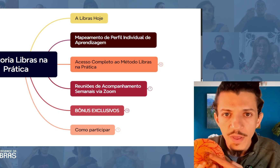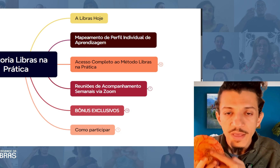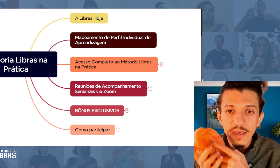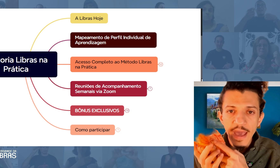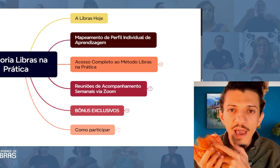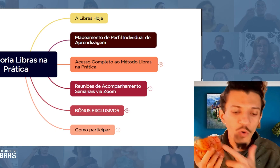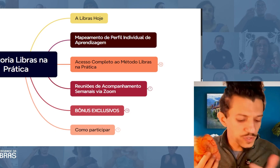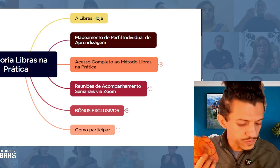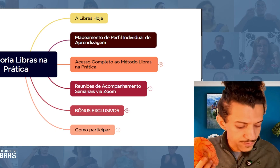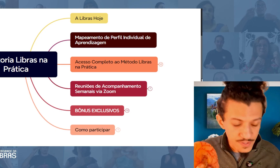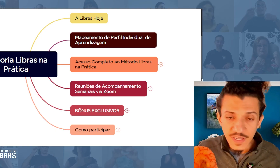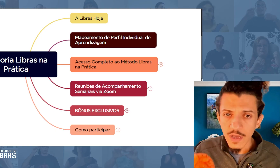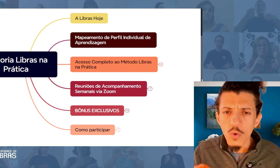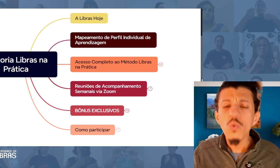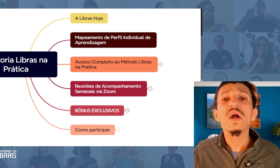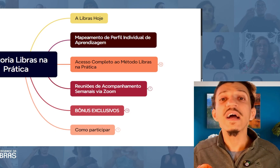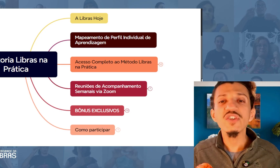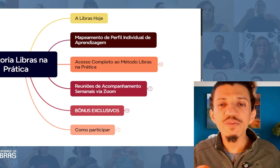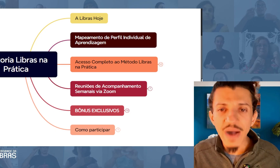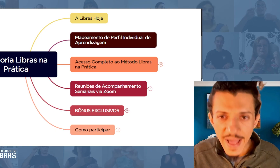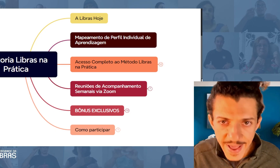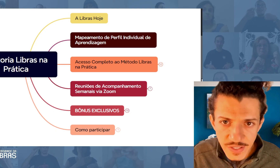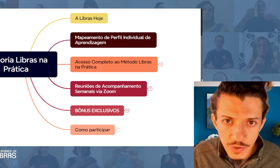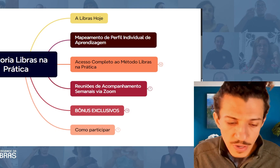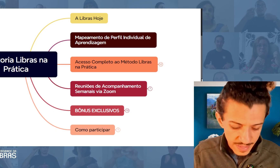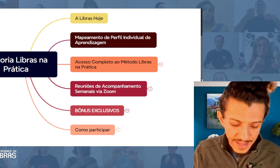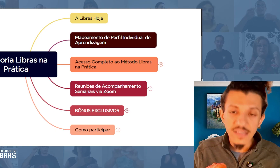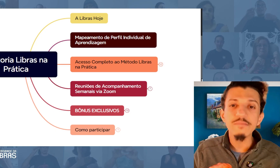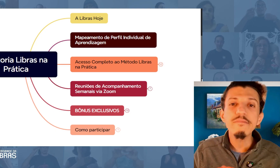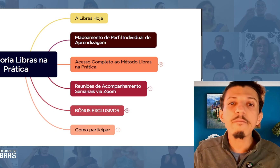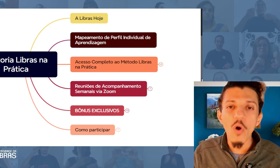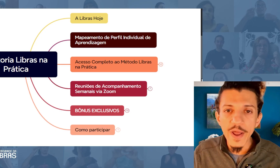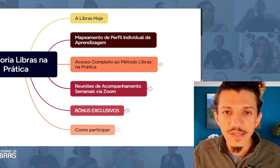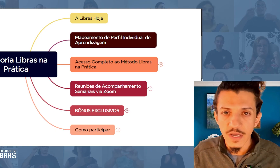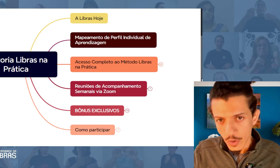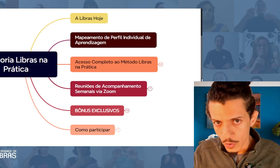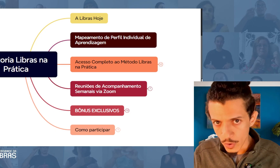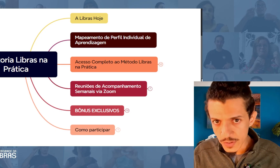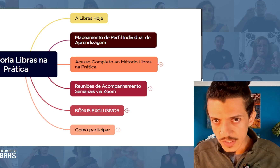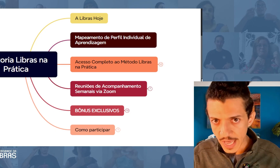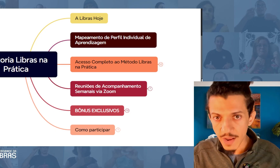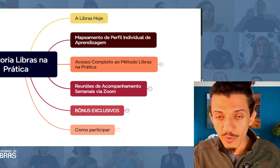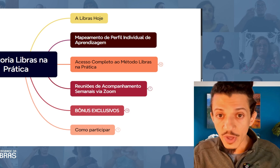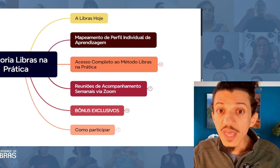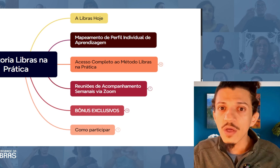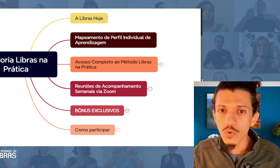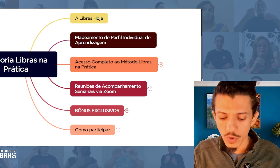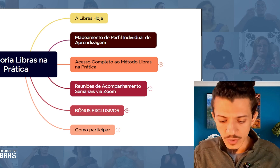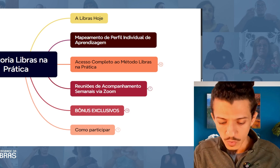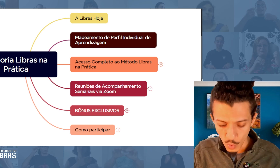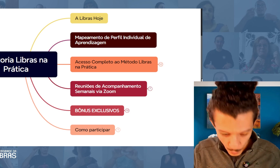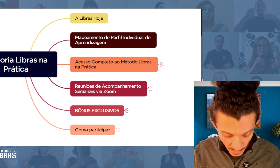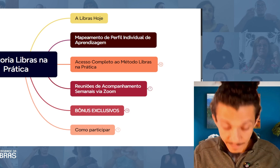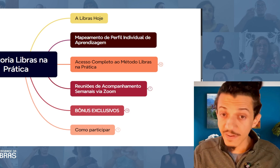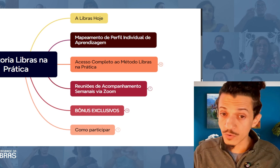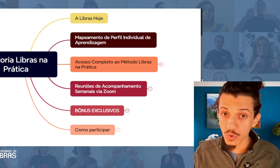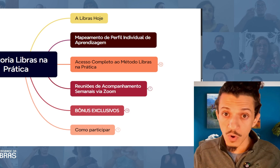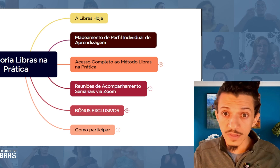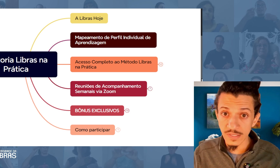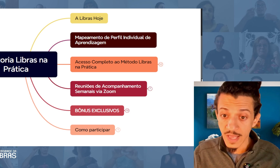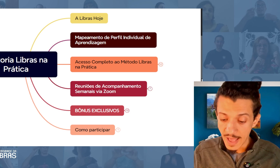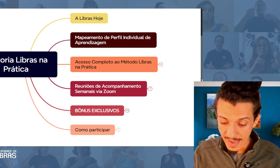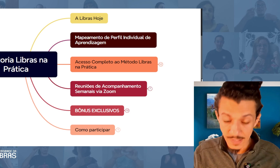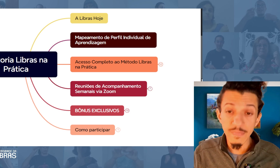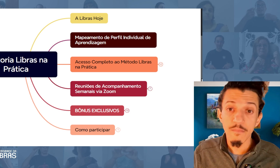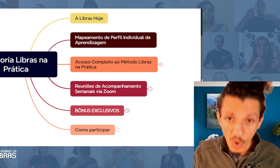hipocampo, que é como se fosse um grande maestro das memórias no nosso cérebro e no nosso corpo. Afinal de